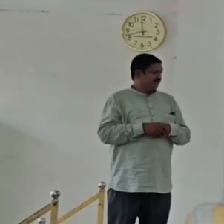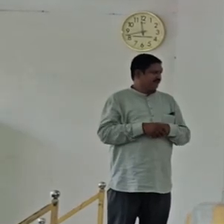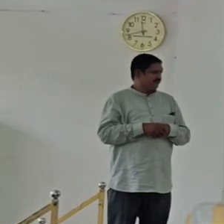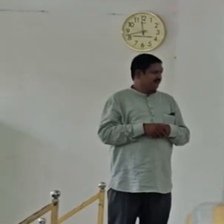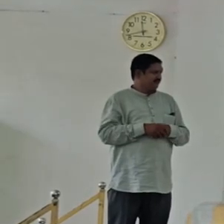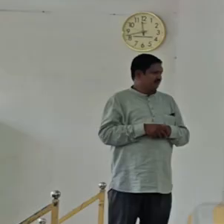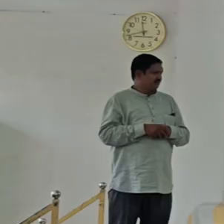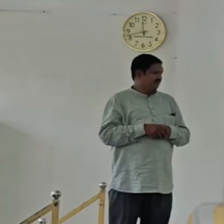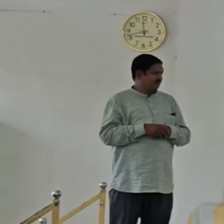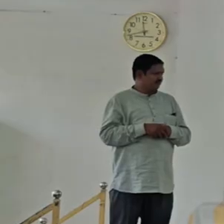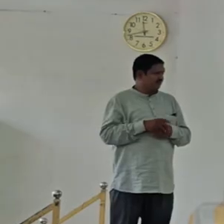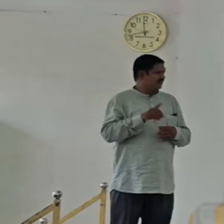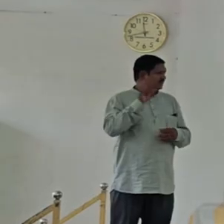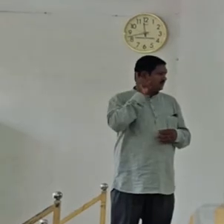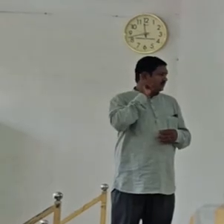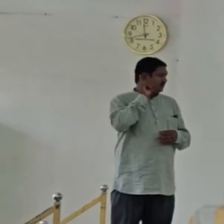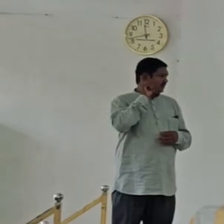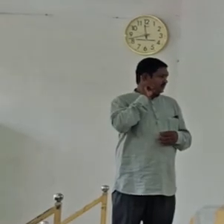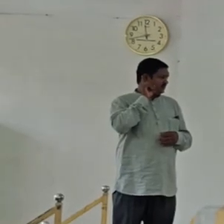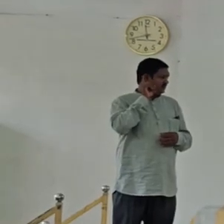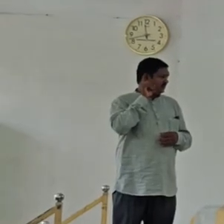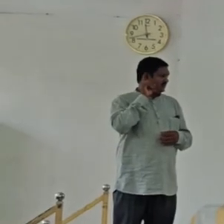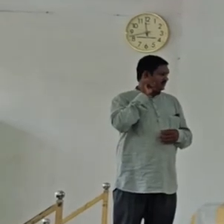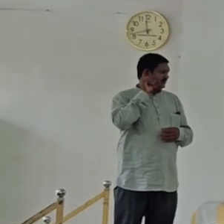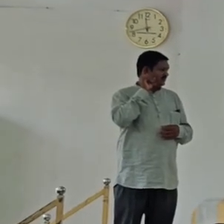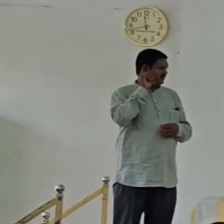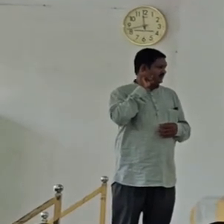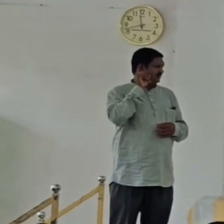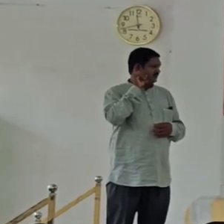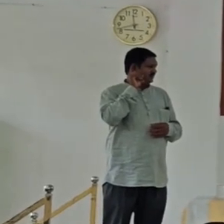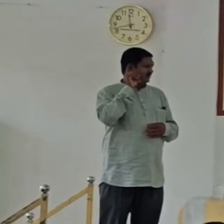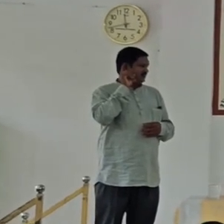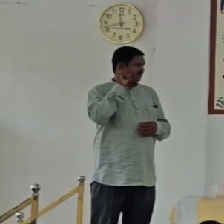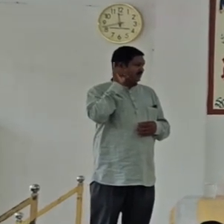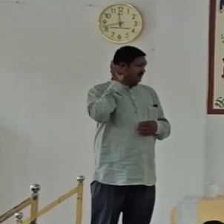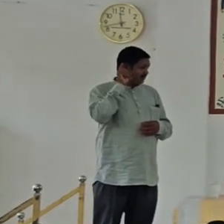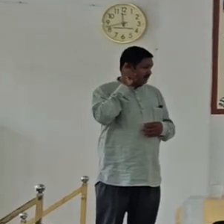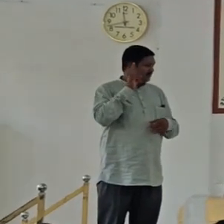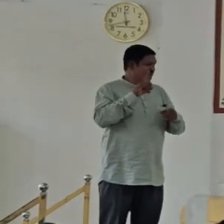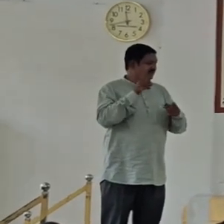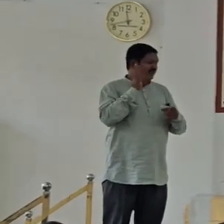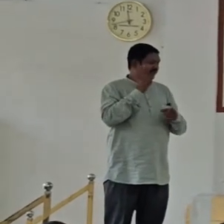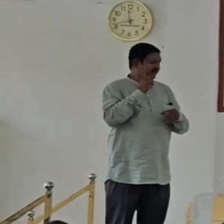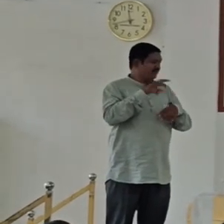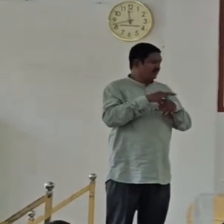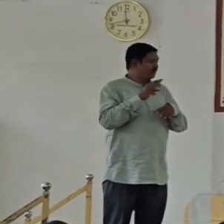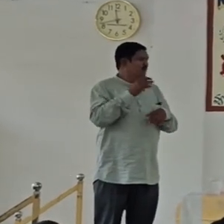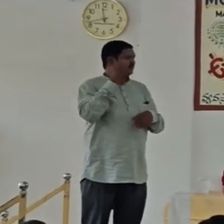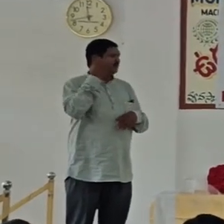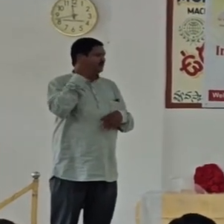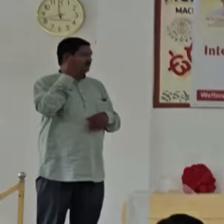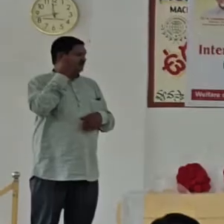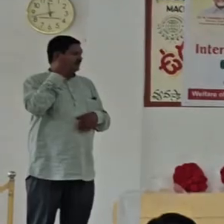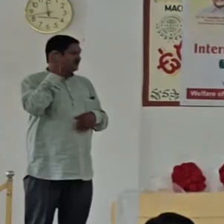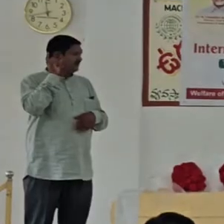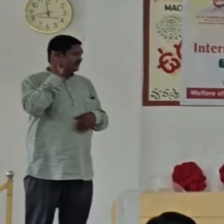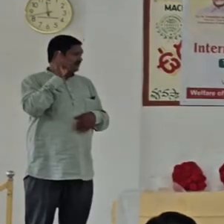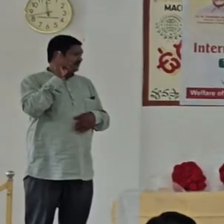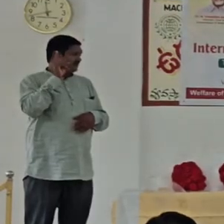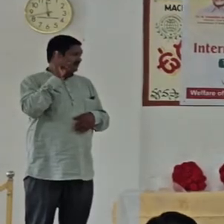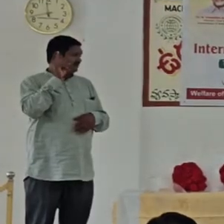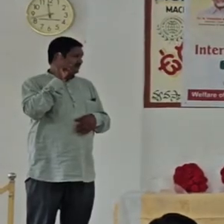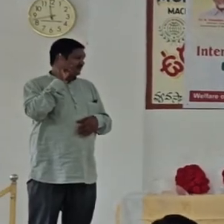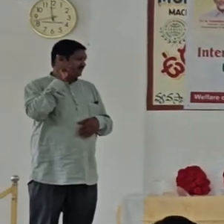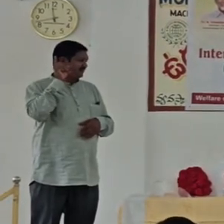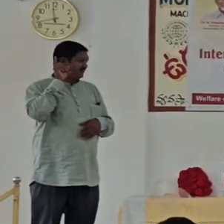11 మందికి మన డైరెక్టర్ గారి చేతుల మీదుగా డిఆర్ఓ గారి చేతుల మీదుగా అందజేయడం జరుగుతుంది. అలానే వృద్ధులకు